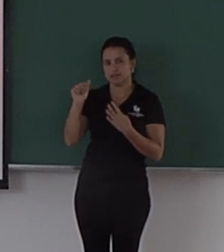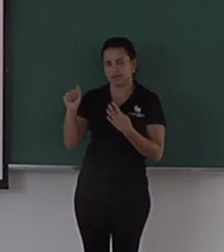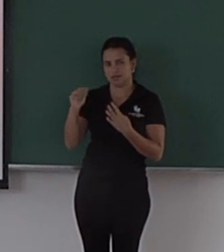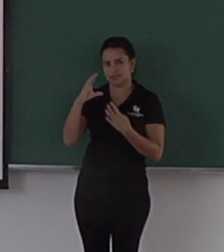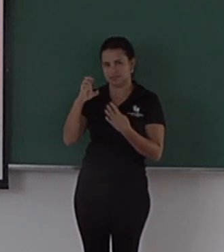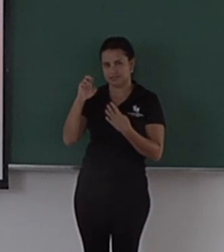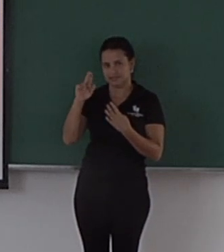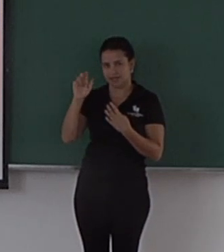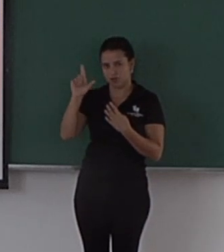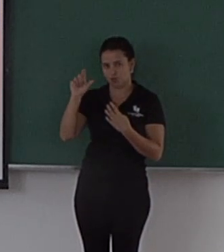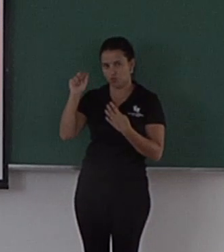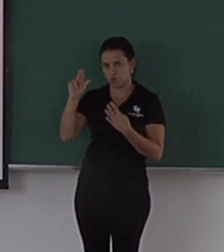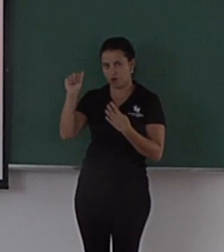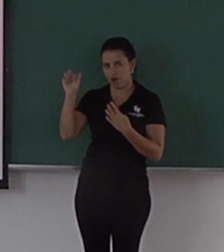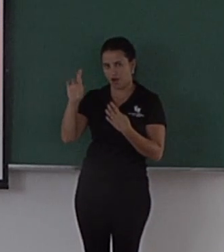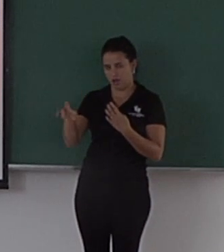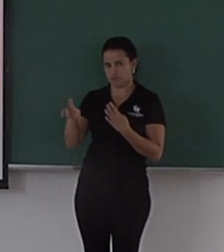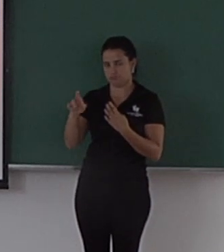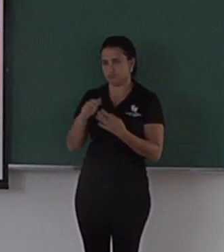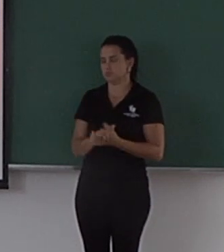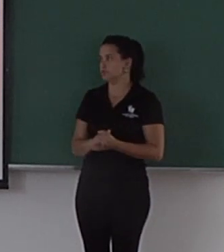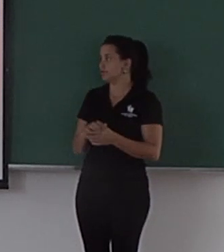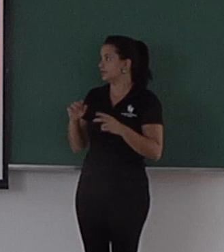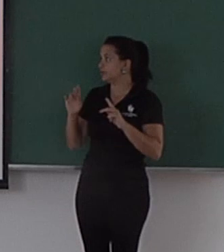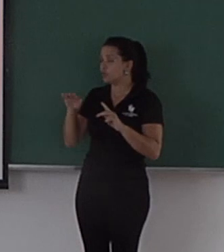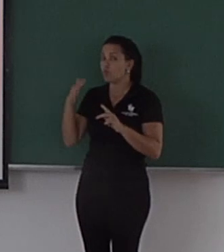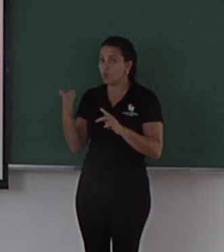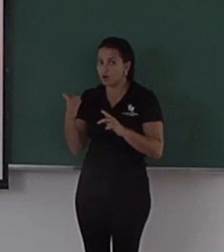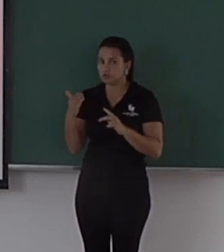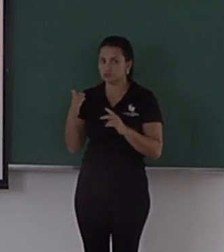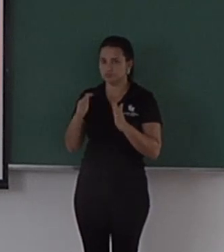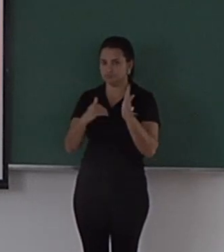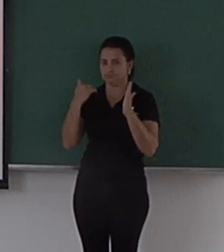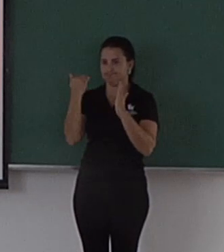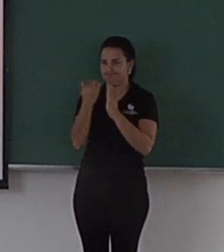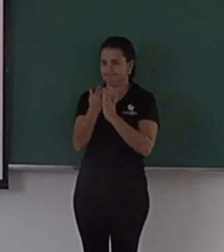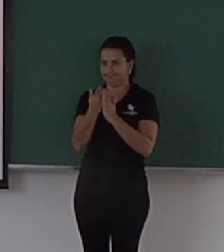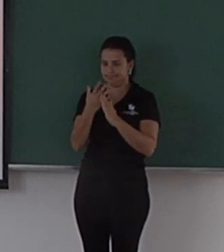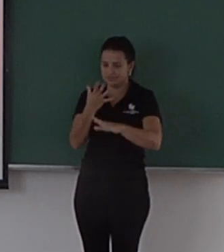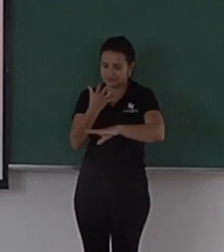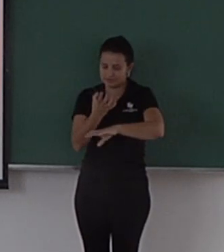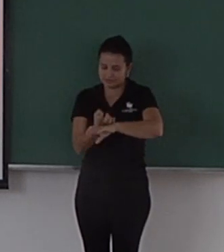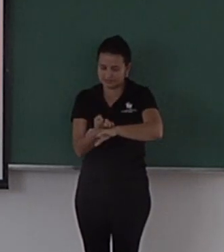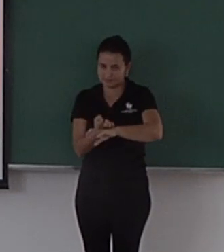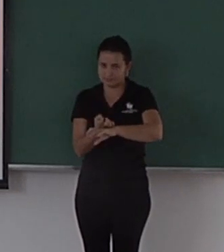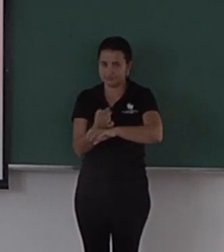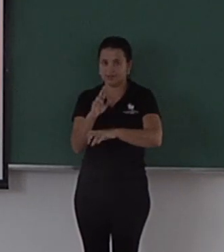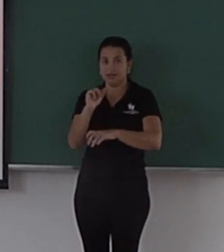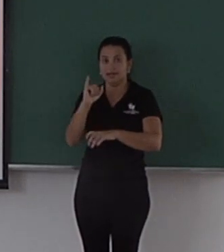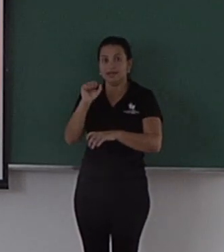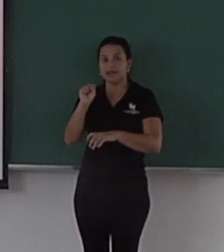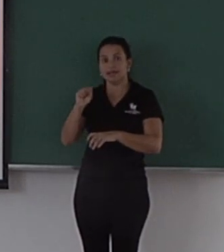é muito grande, e muito contínuo, e muito intenso, né, eles são absorvidos tanto pelos rins,